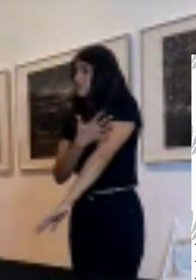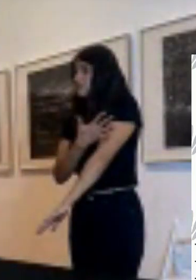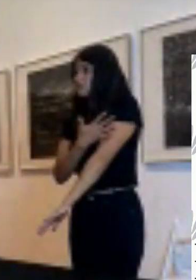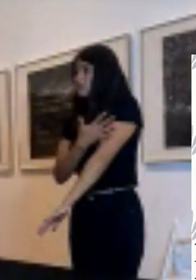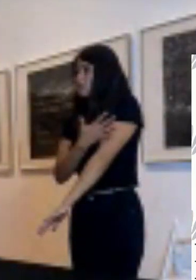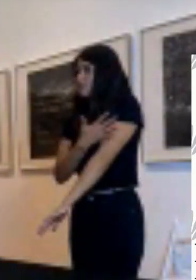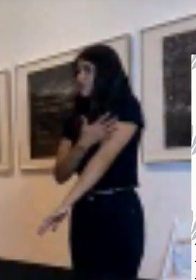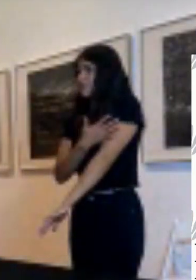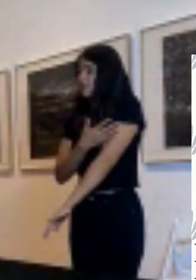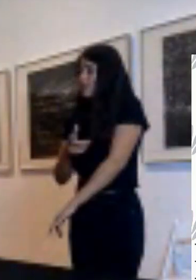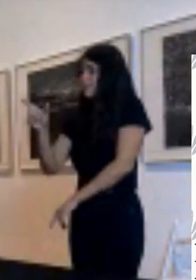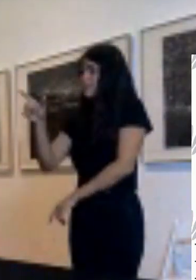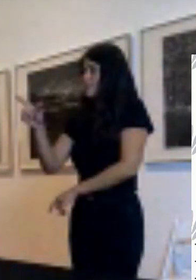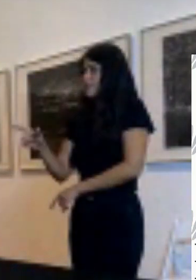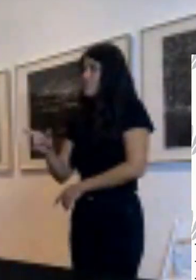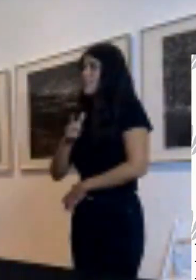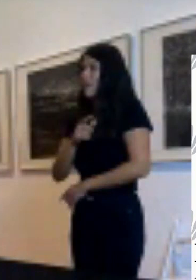se sentía